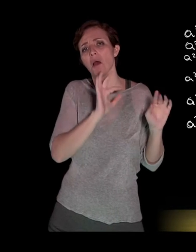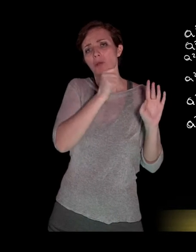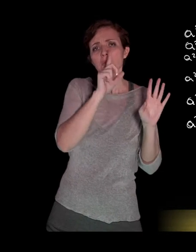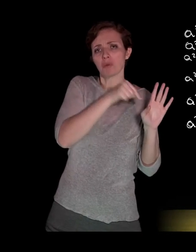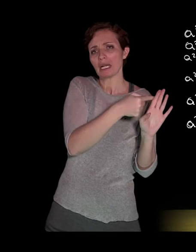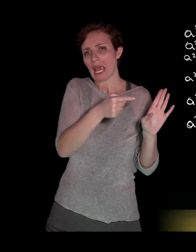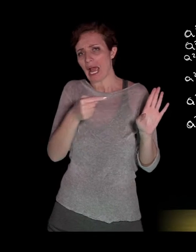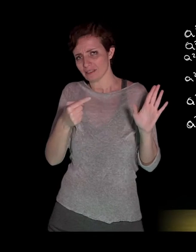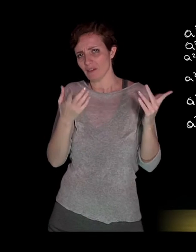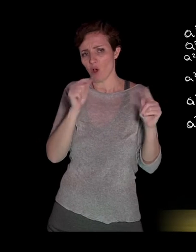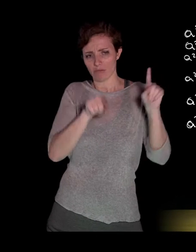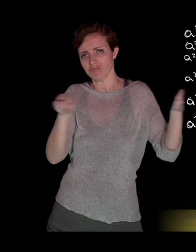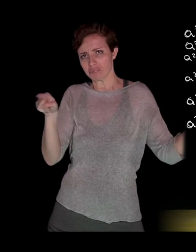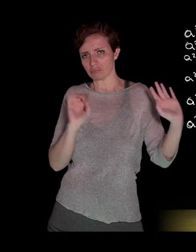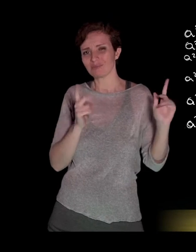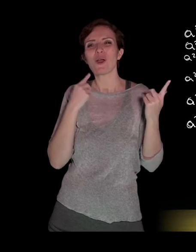questo